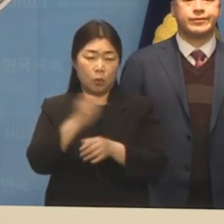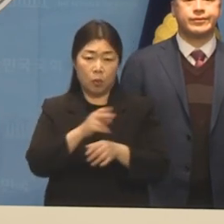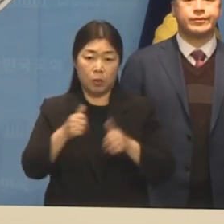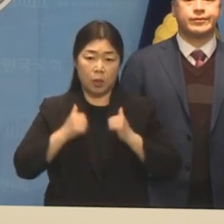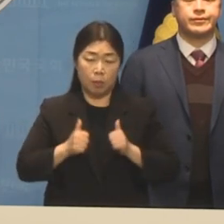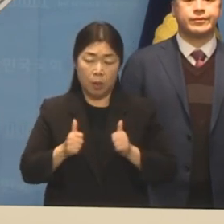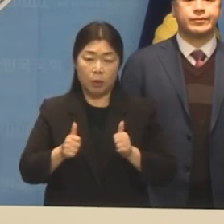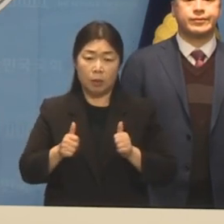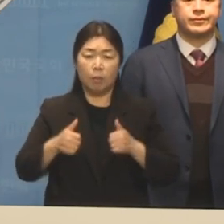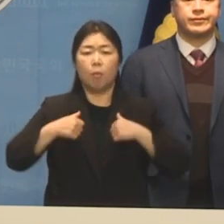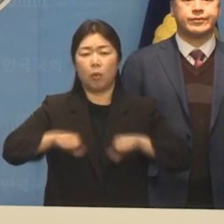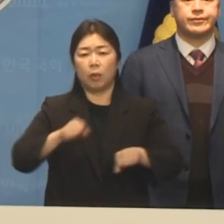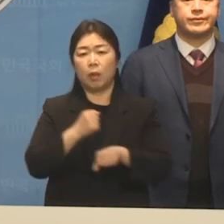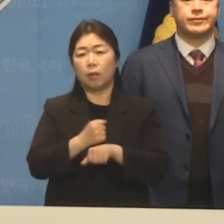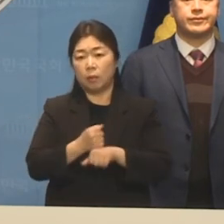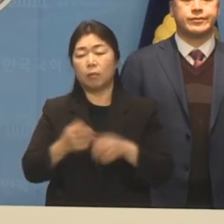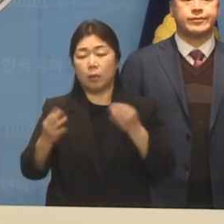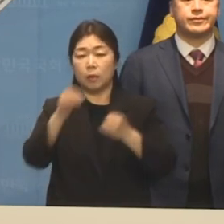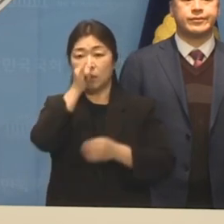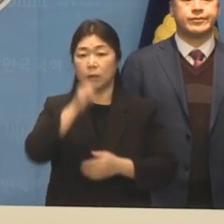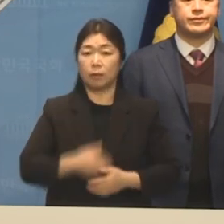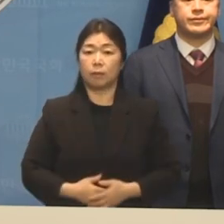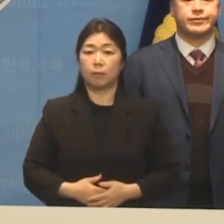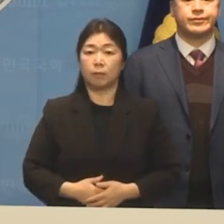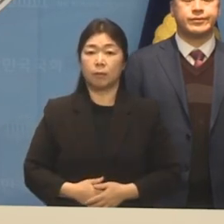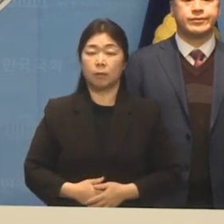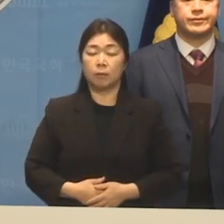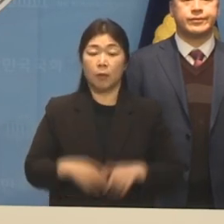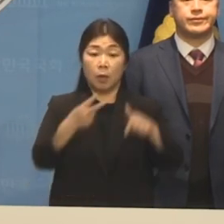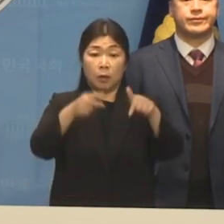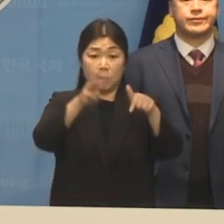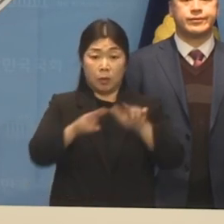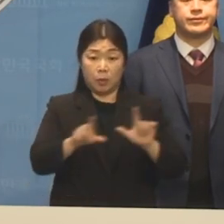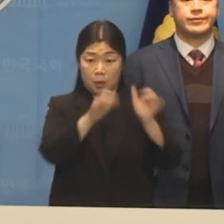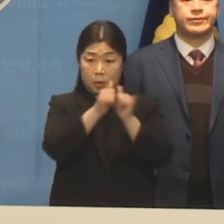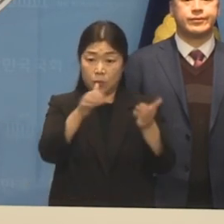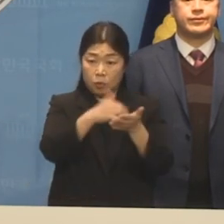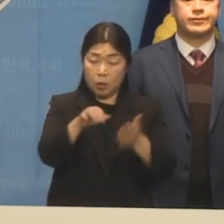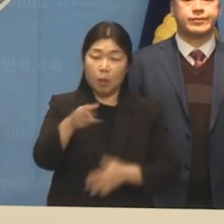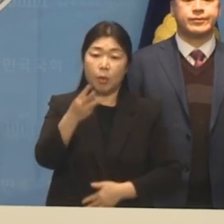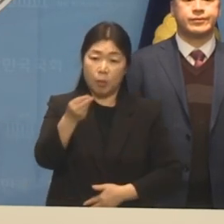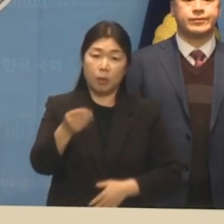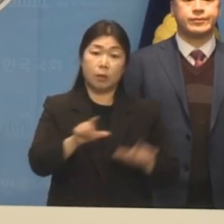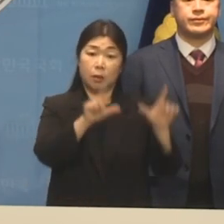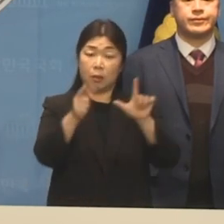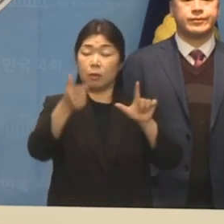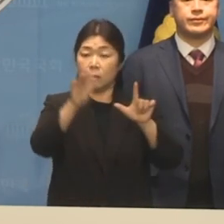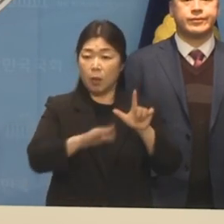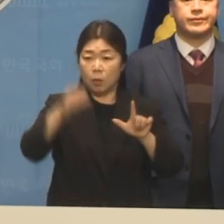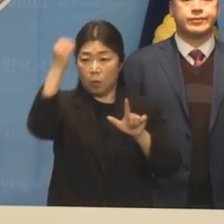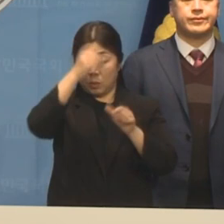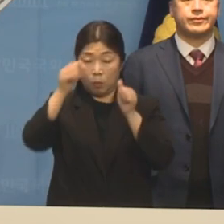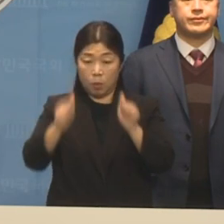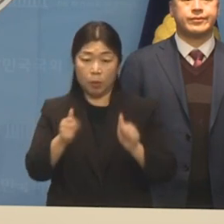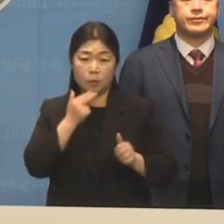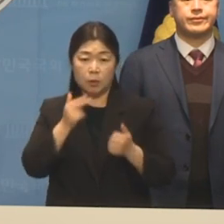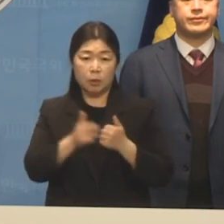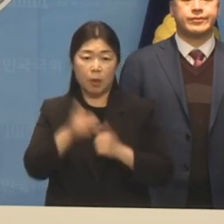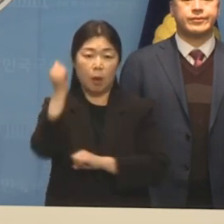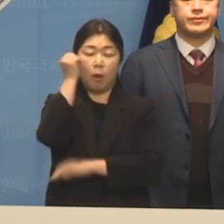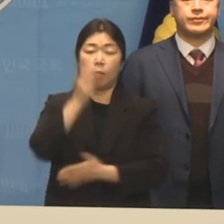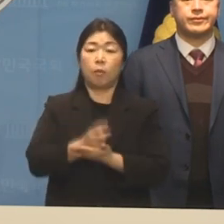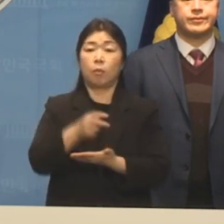사례도 다 300만 인천 시민들은 지역 사법의 중심인 고동 법원이 없어 헌법이